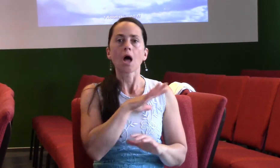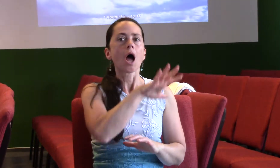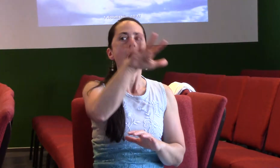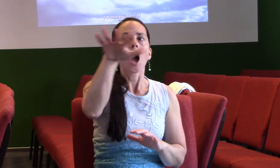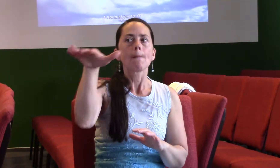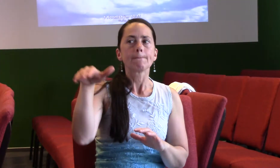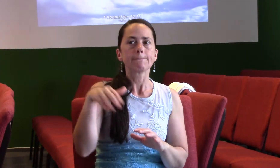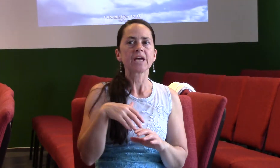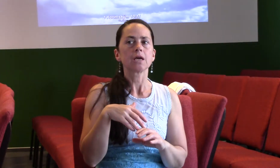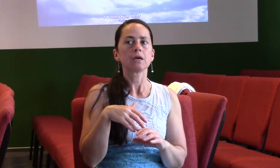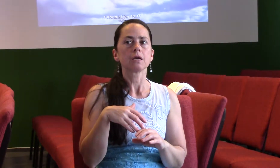lidí.